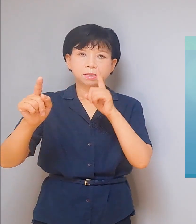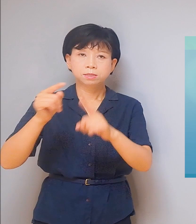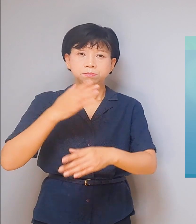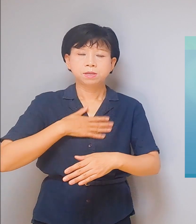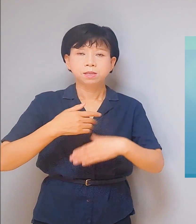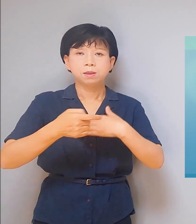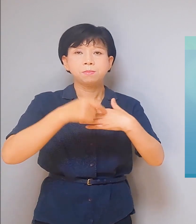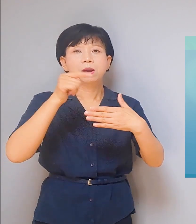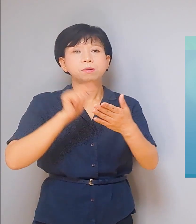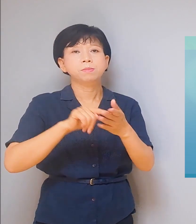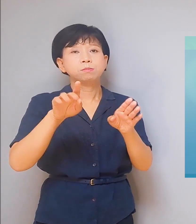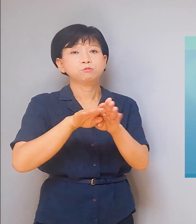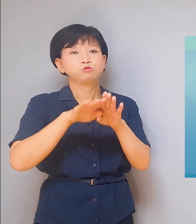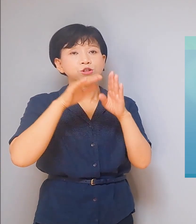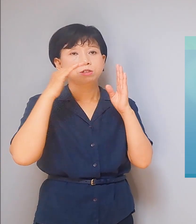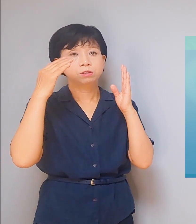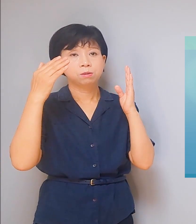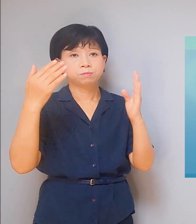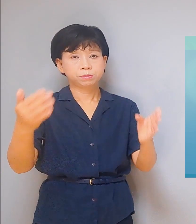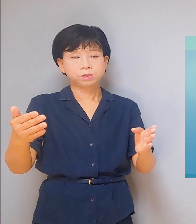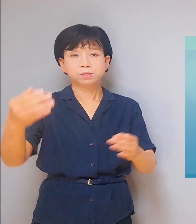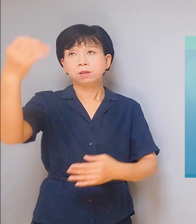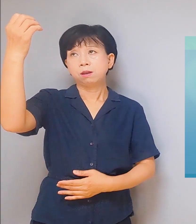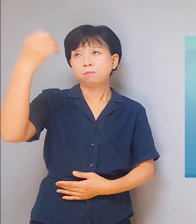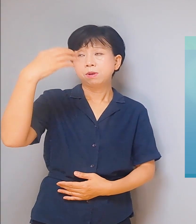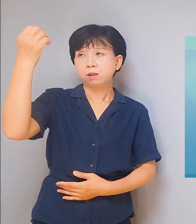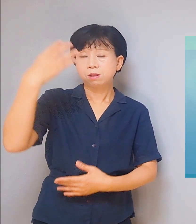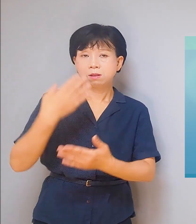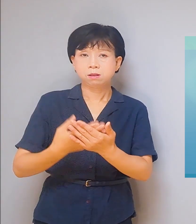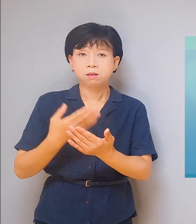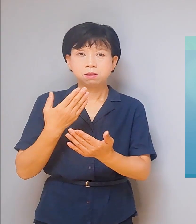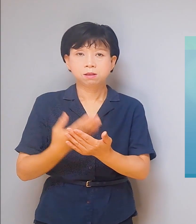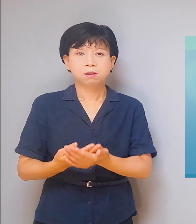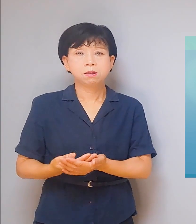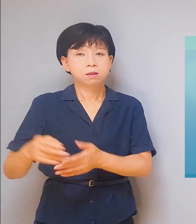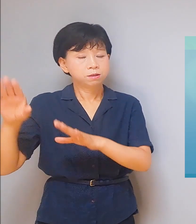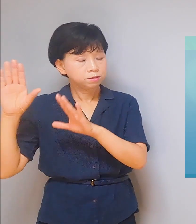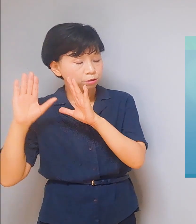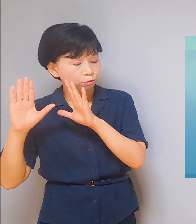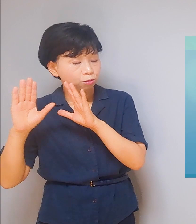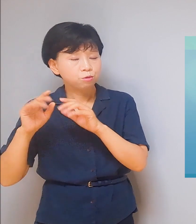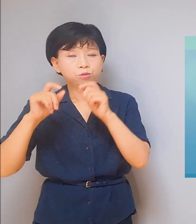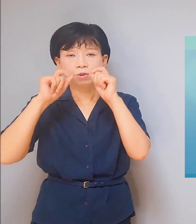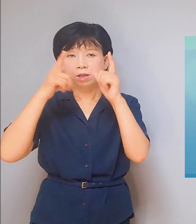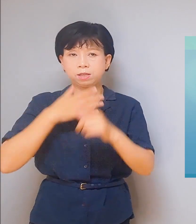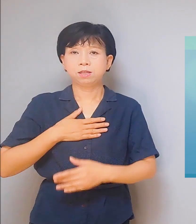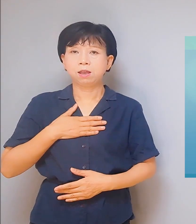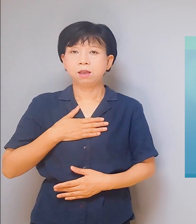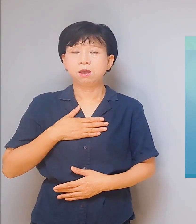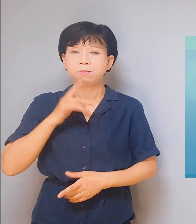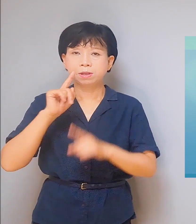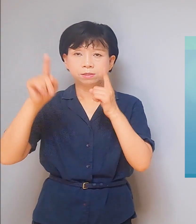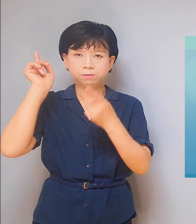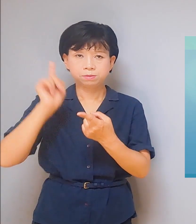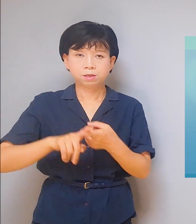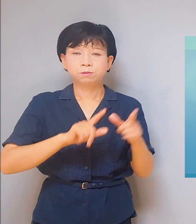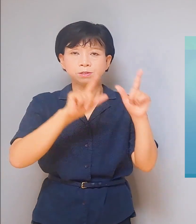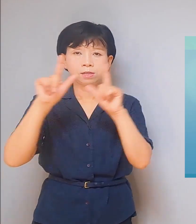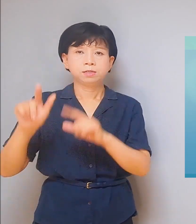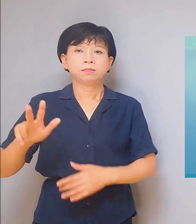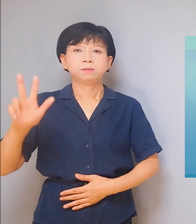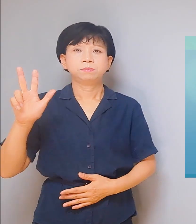주의 말씀에 내 마음의 문을 엽니다. 말씀하여 주옵소서. 듣고 깨닫고